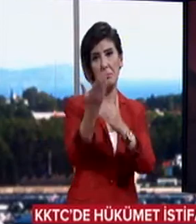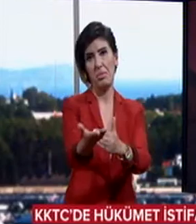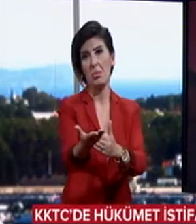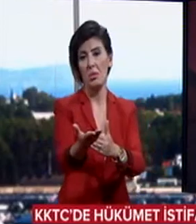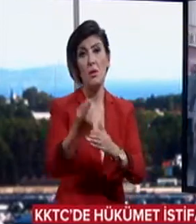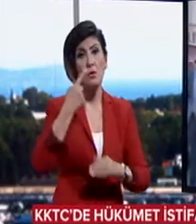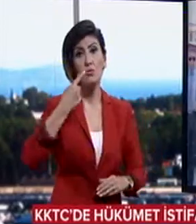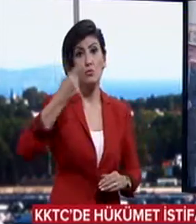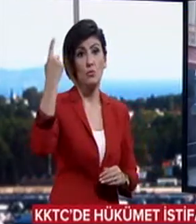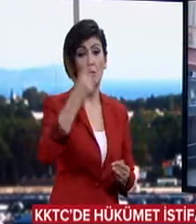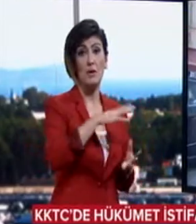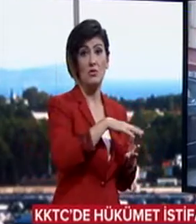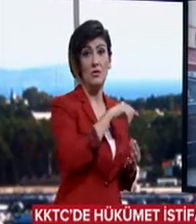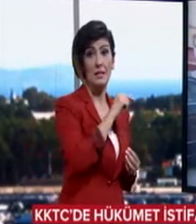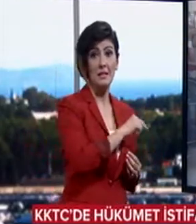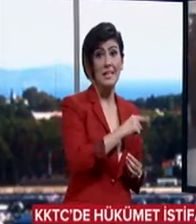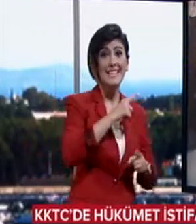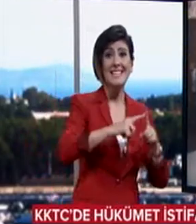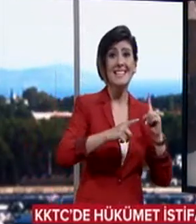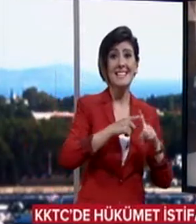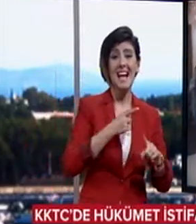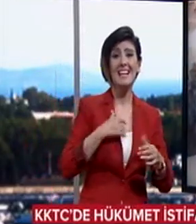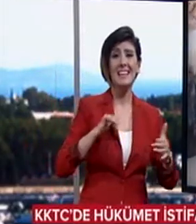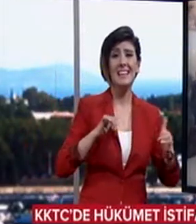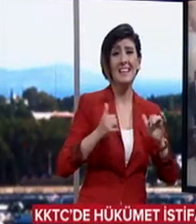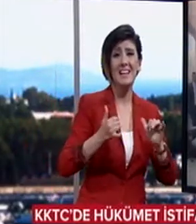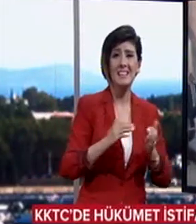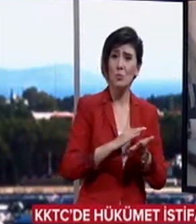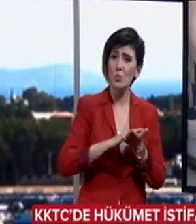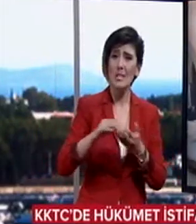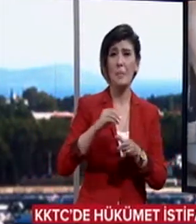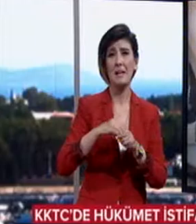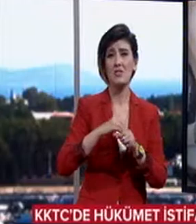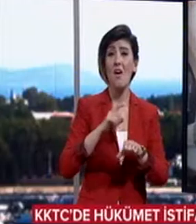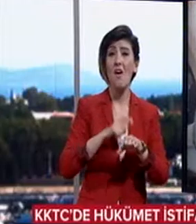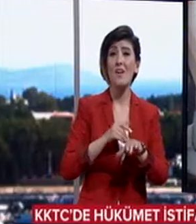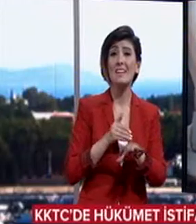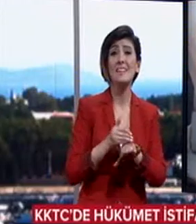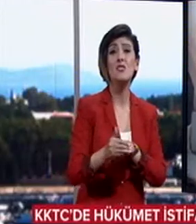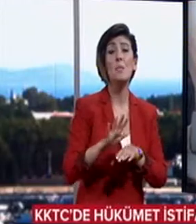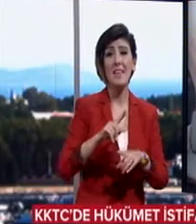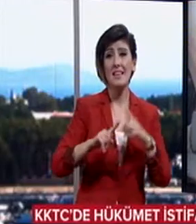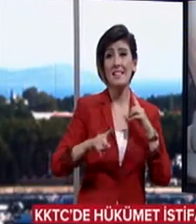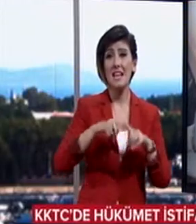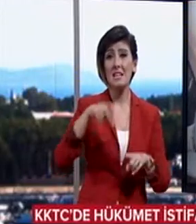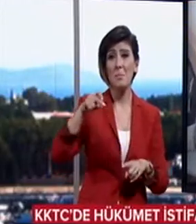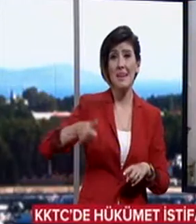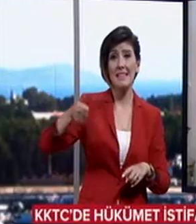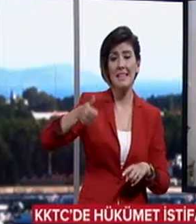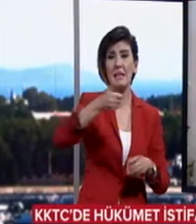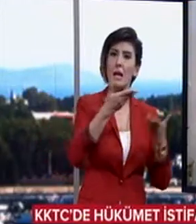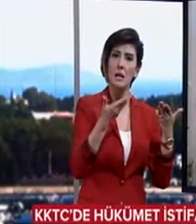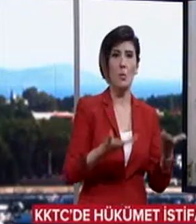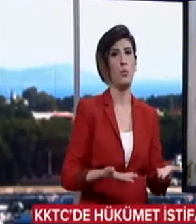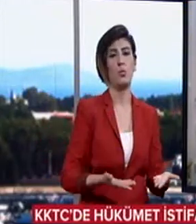sundu. Cumhurbaşkanı Mustafa Akıncı, siyasi tıkanıklığı aşmak için vakit geçirmeden siyasal parti